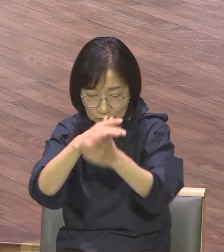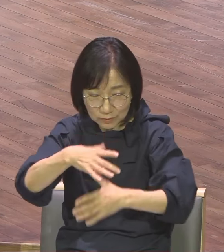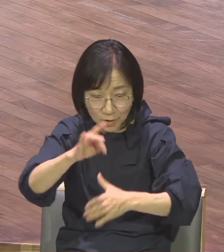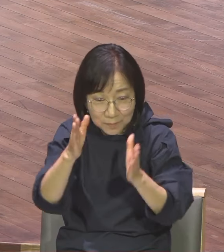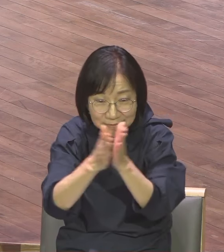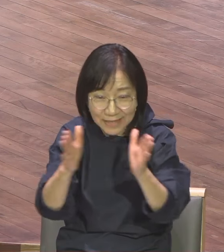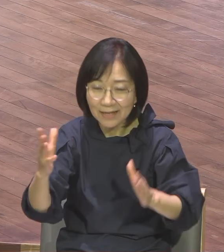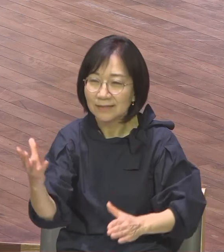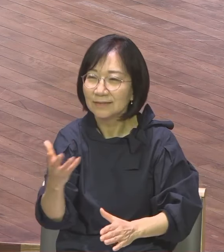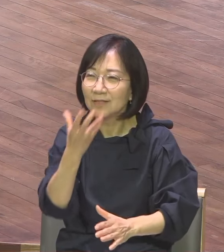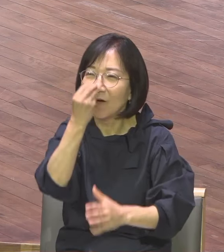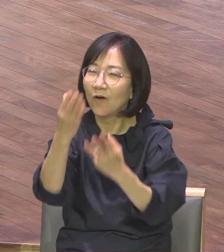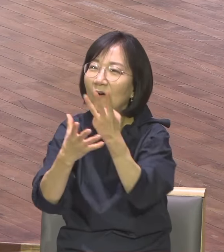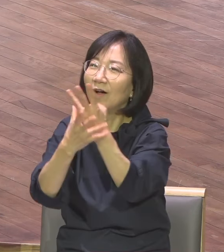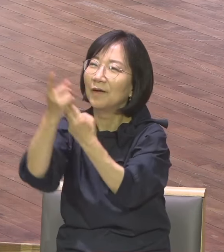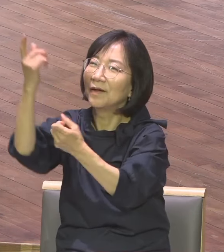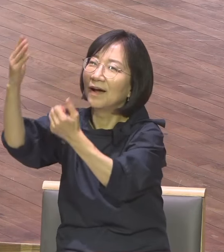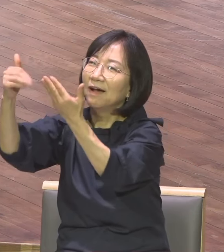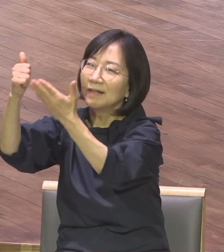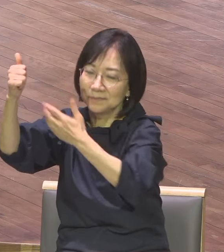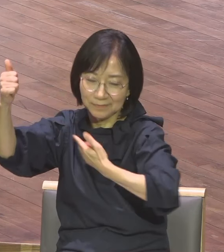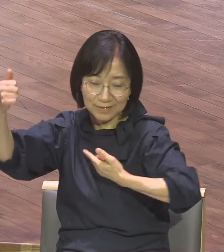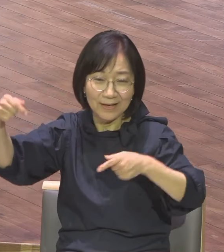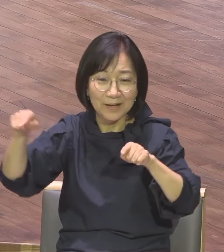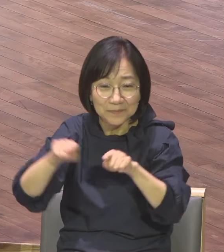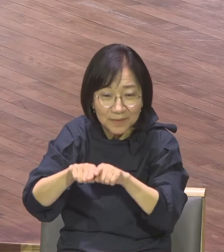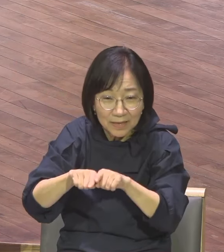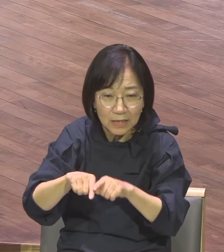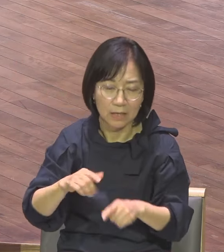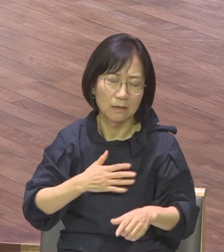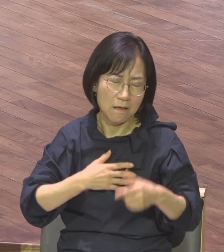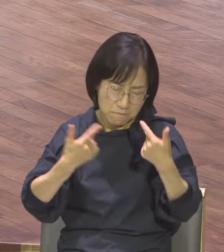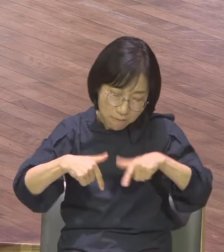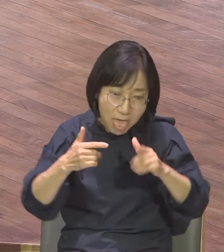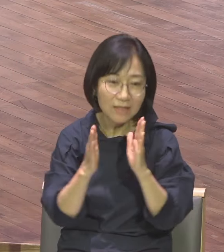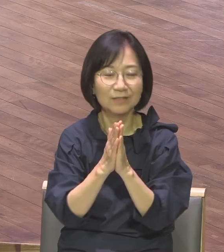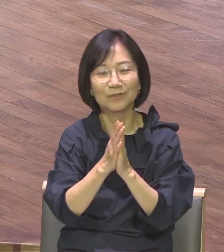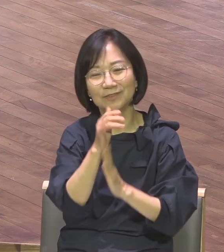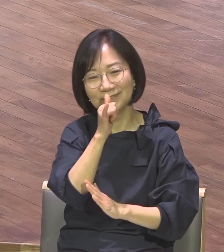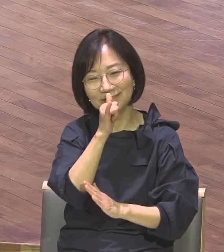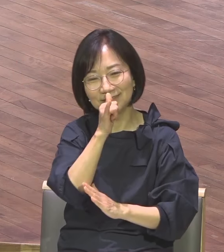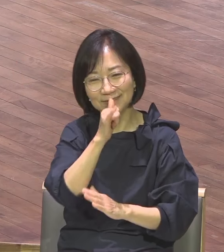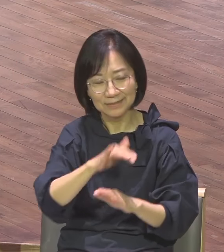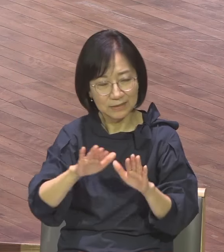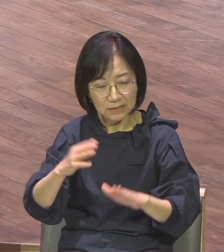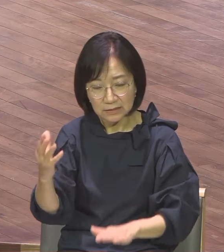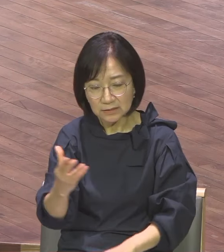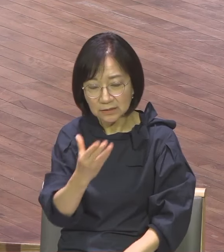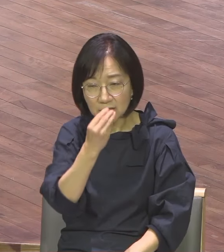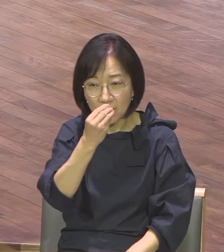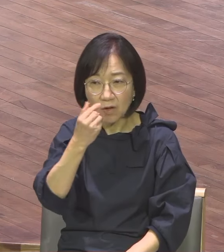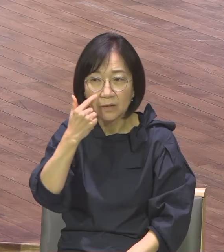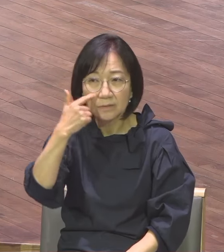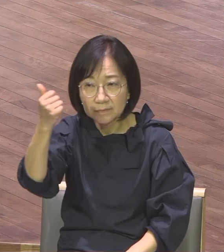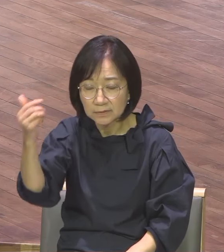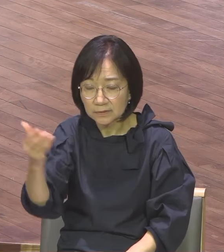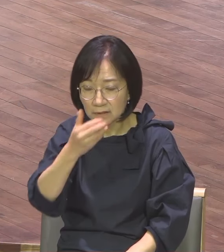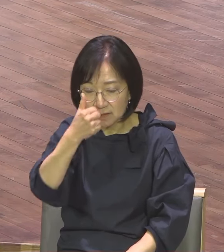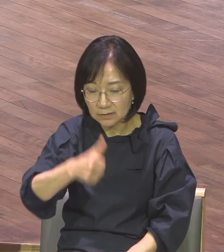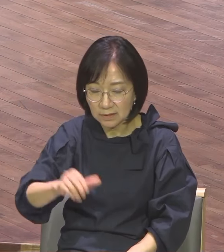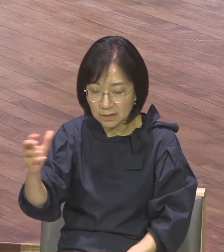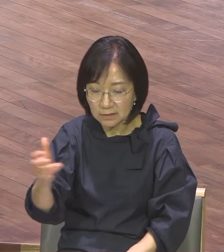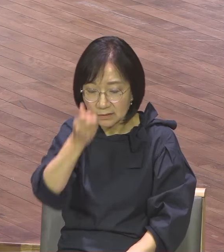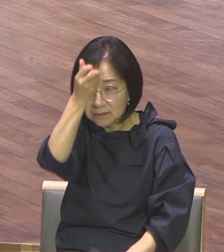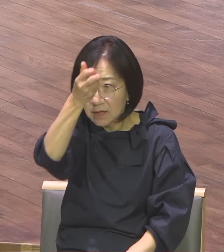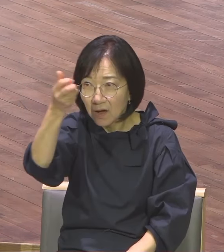소통입니다. 성부, 성자, 성령 하나님 나와 함께. 나는 매일 기도하거든요. 그 오늘도 성부, 성자, 성령, 성삼위 하나님 나와